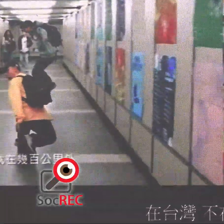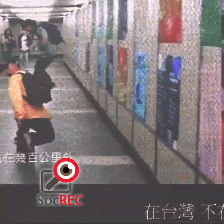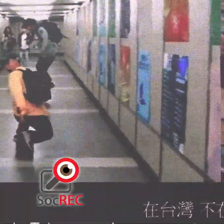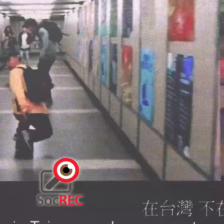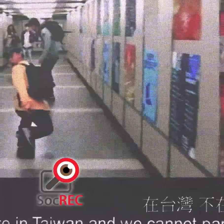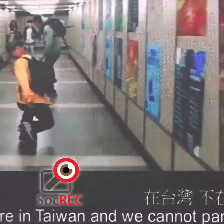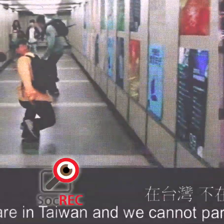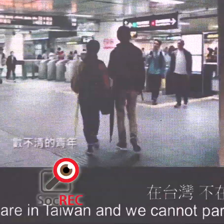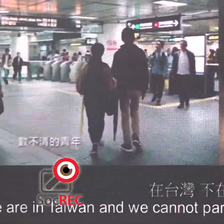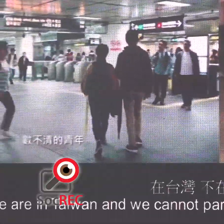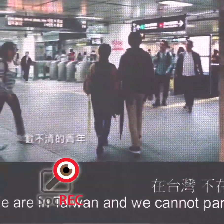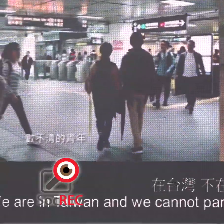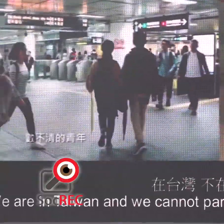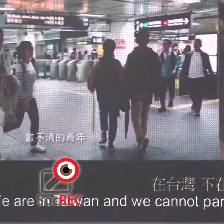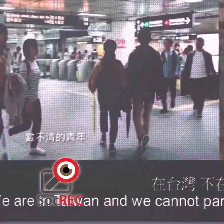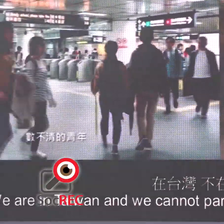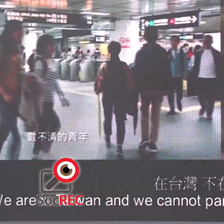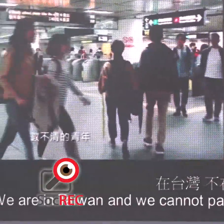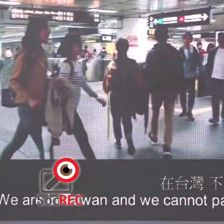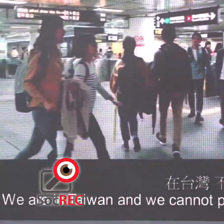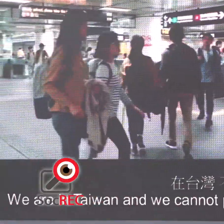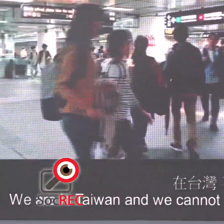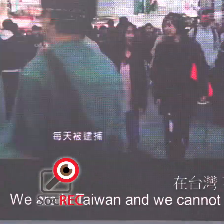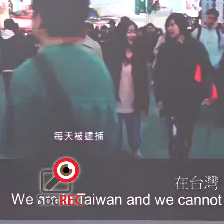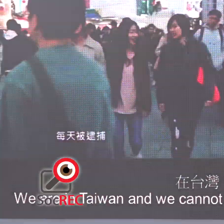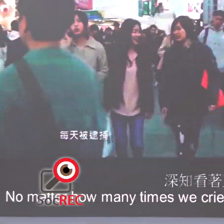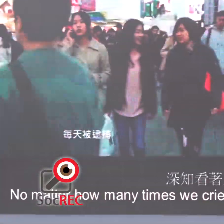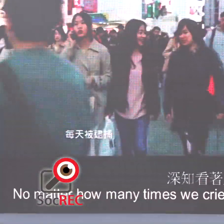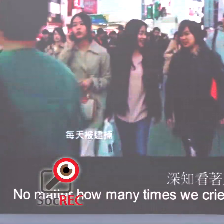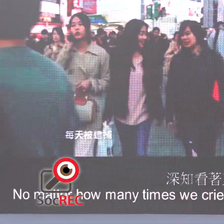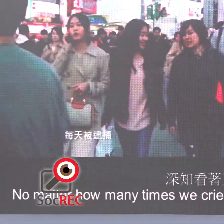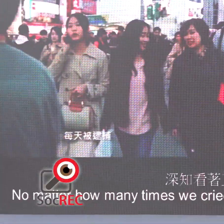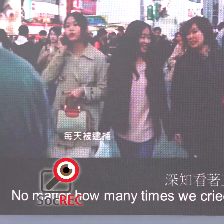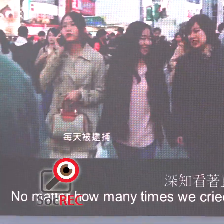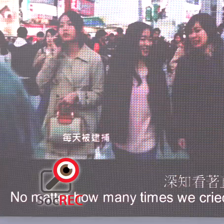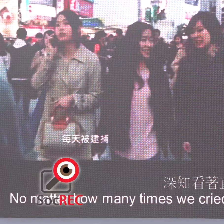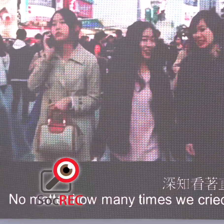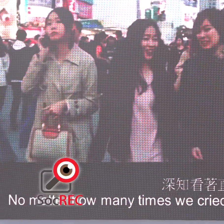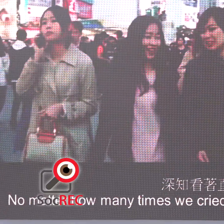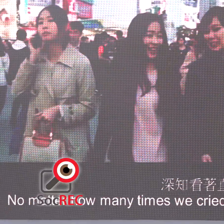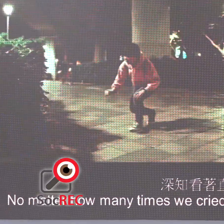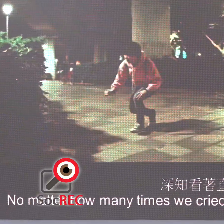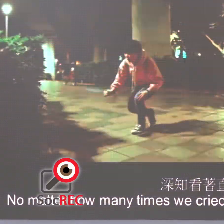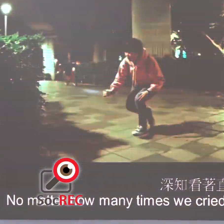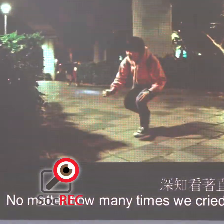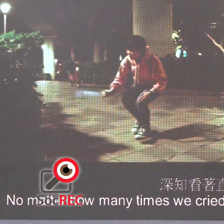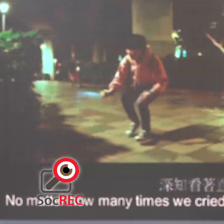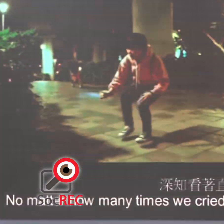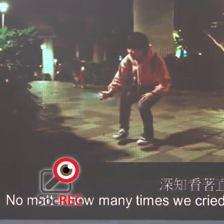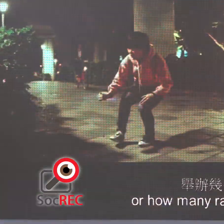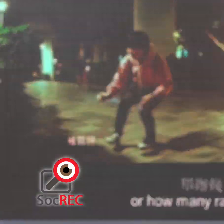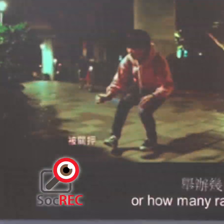In Taiwan, not in 衝突現場，心知道望住直播喊幾多